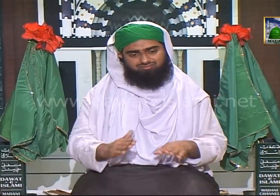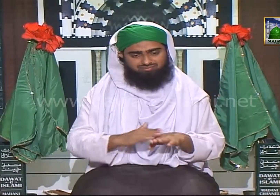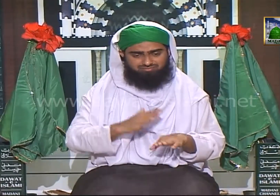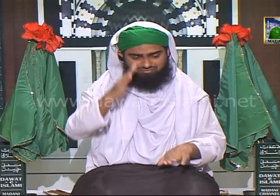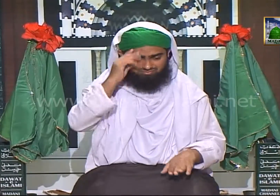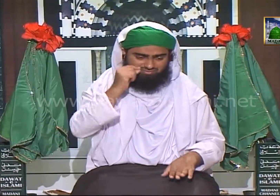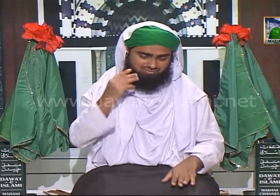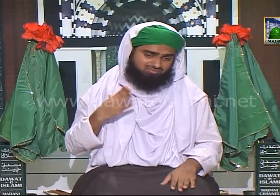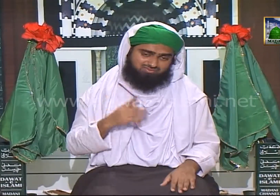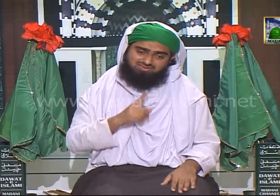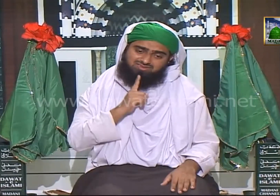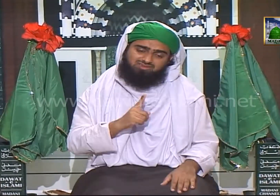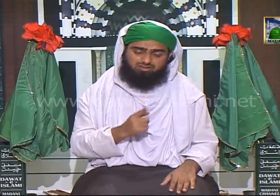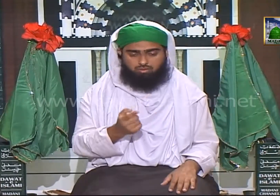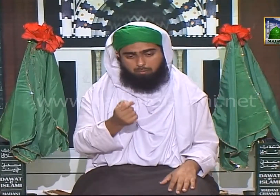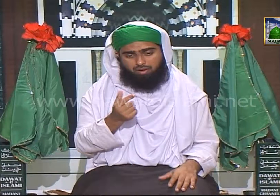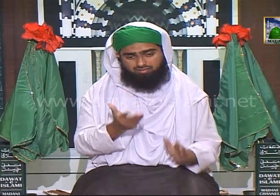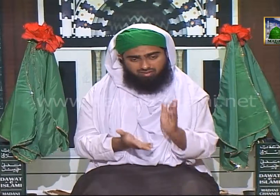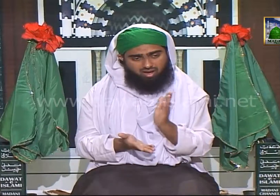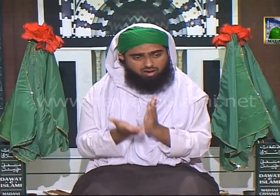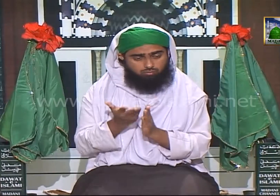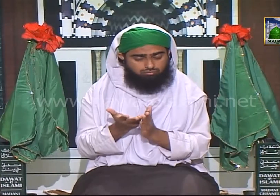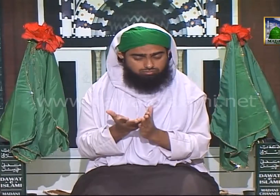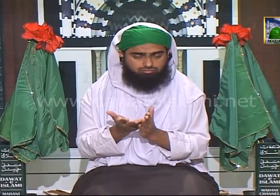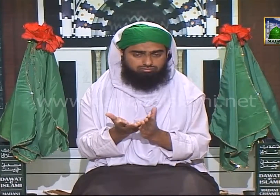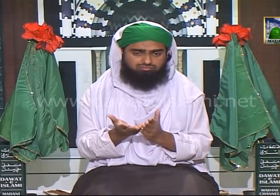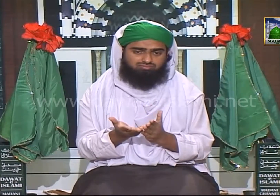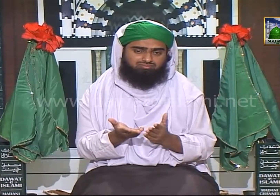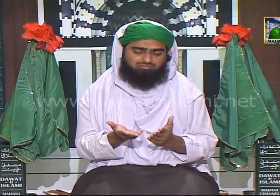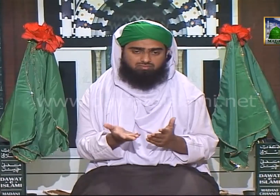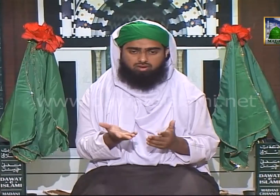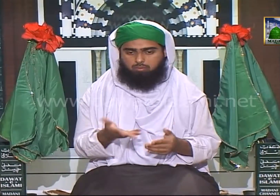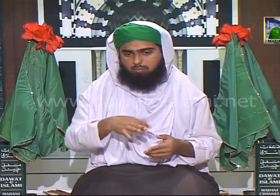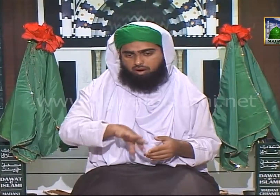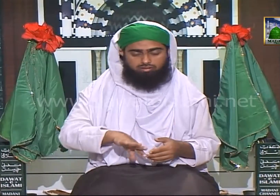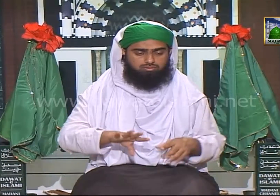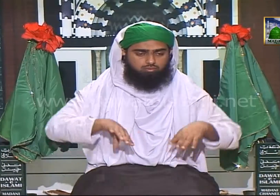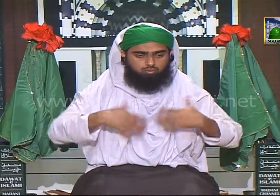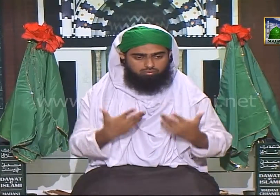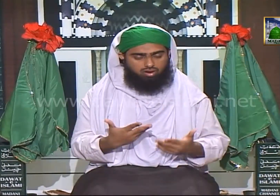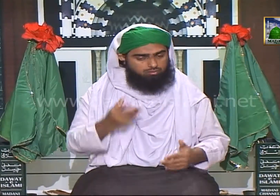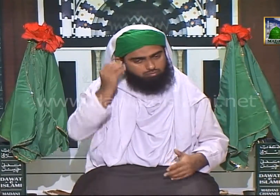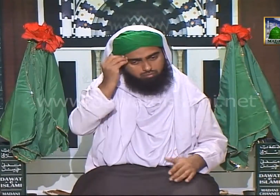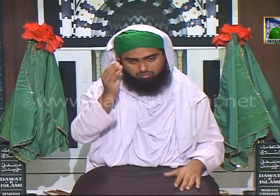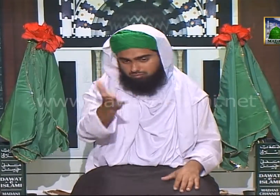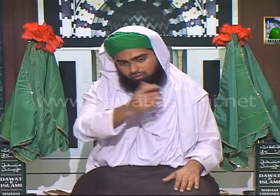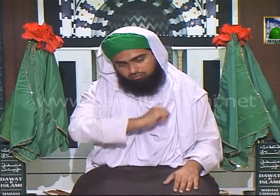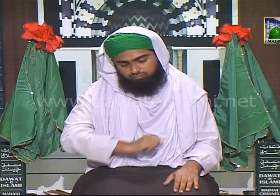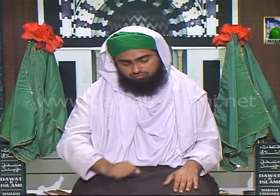میرے پیارے بھائیوں، چند سکے بظاہر آپ کو مل بھی جائیں گے لیکن نکل بھی ایسے ہی جائیں گے، آپ کو پتہ بھی نہیں چلے. آپ پر